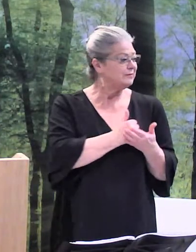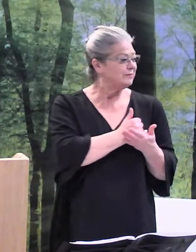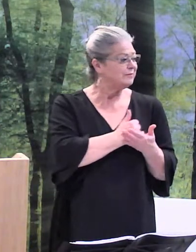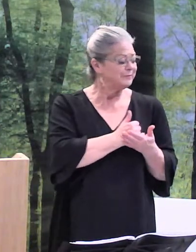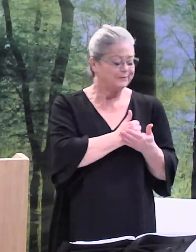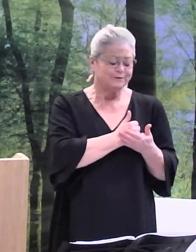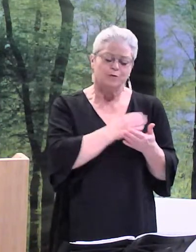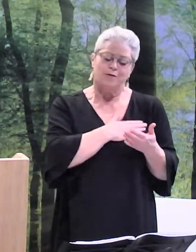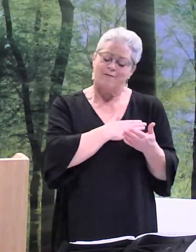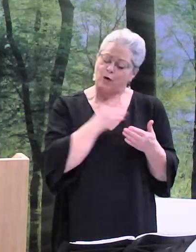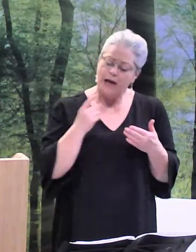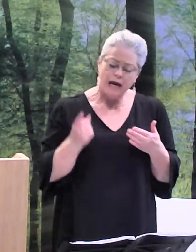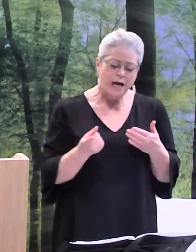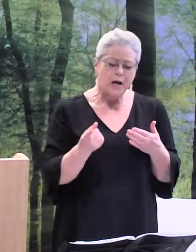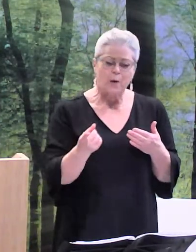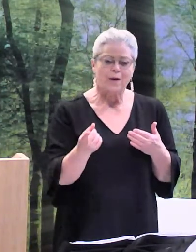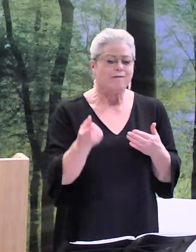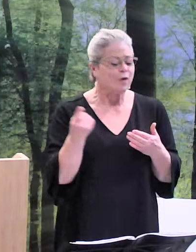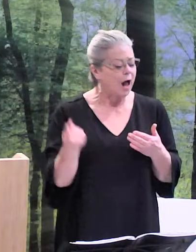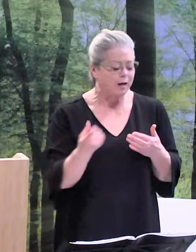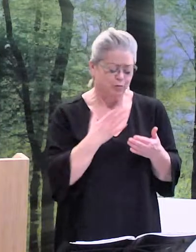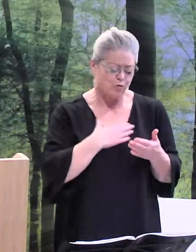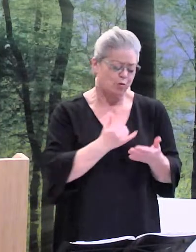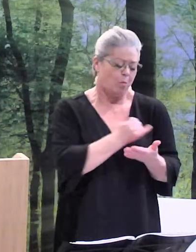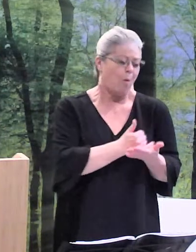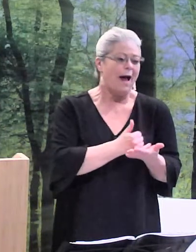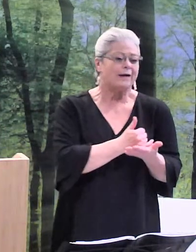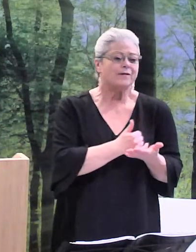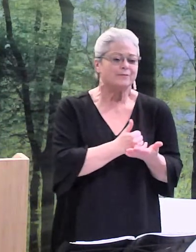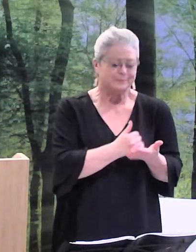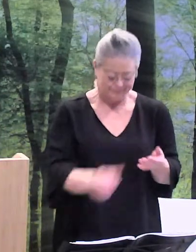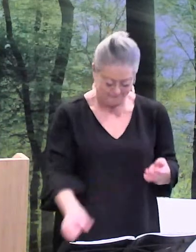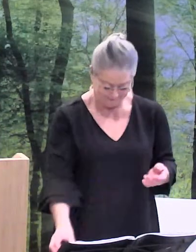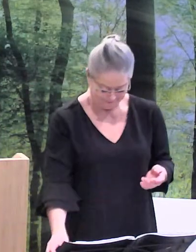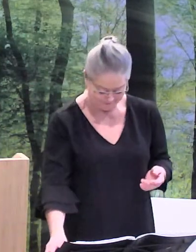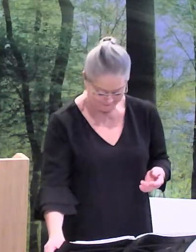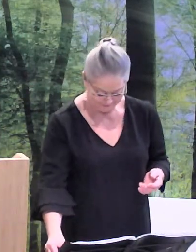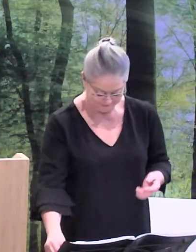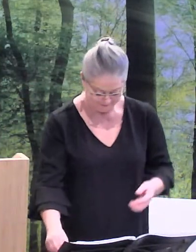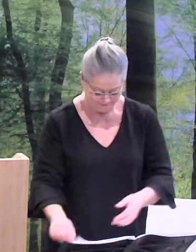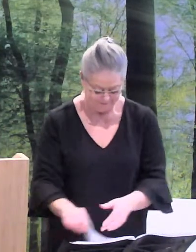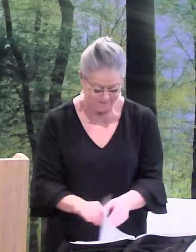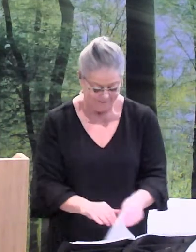daar wordt hij voor eeuwig en altijd goed bewaard.